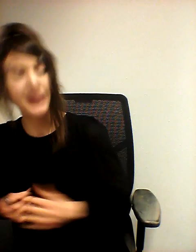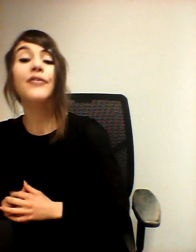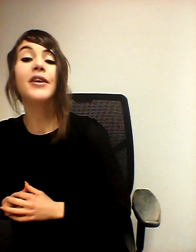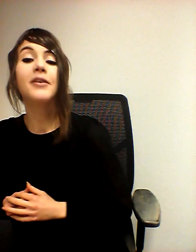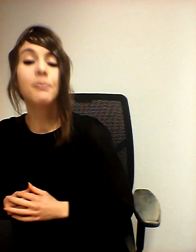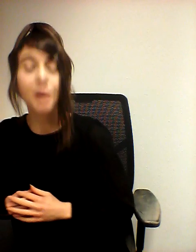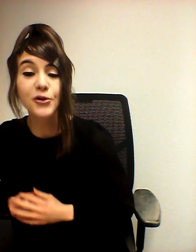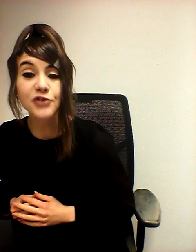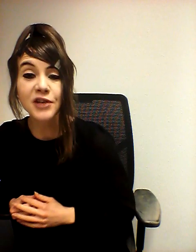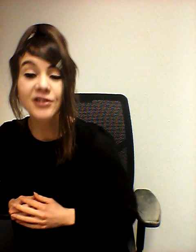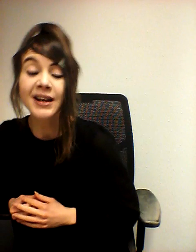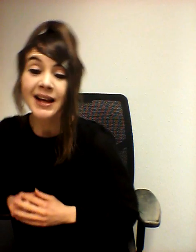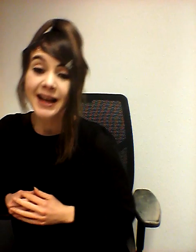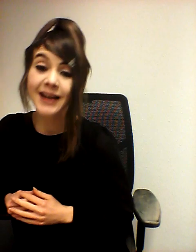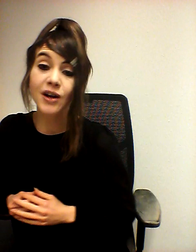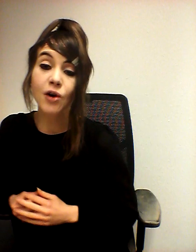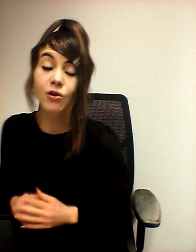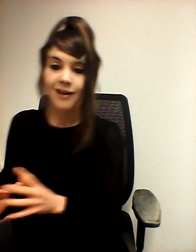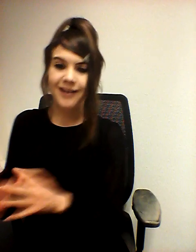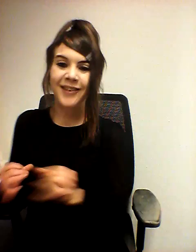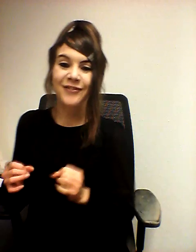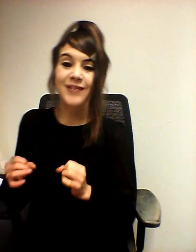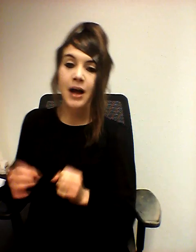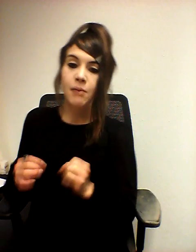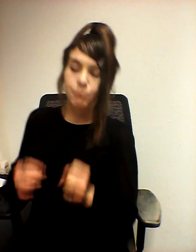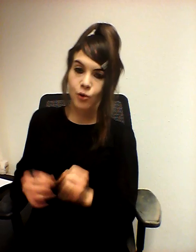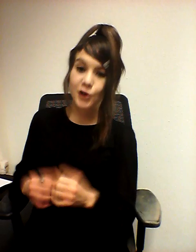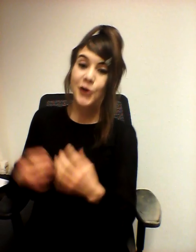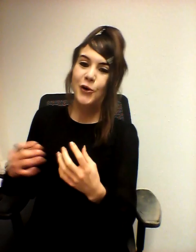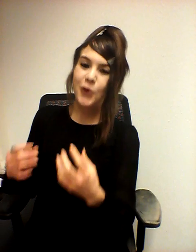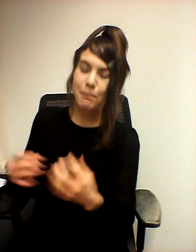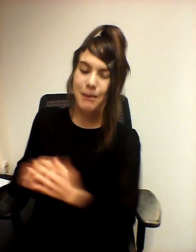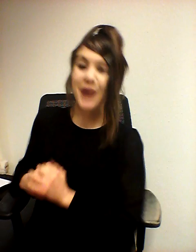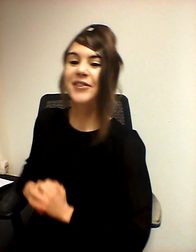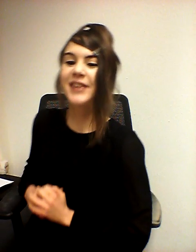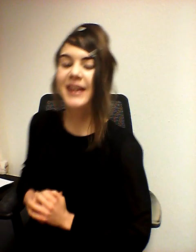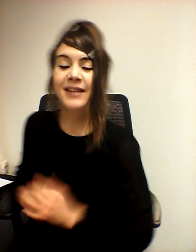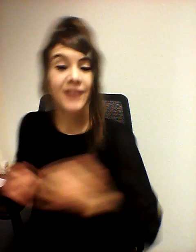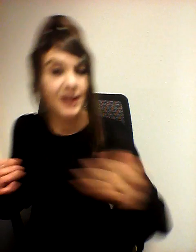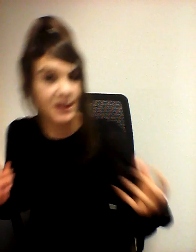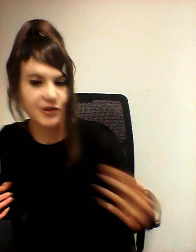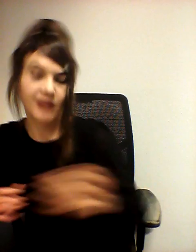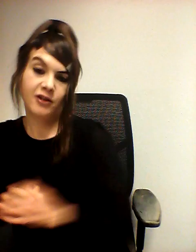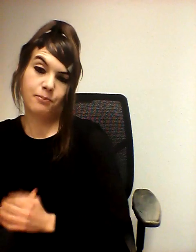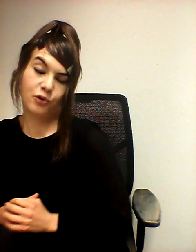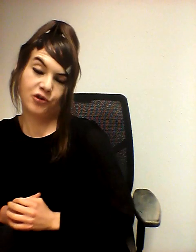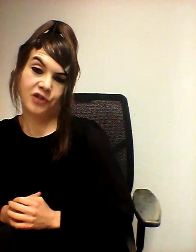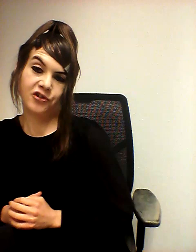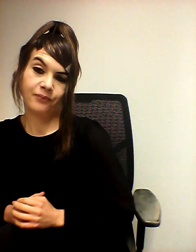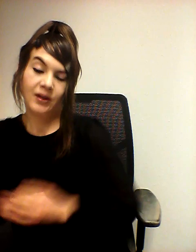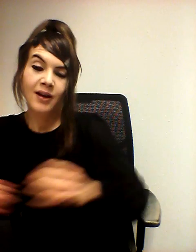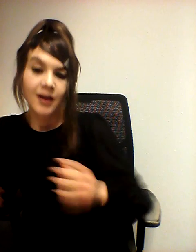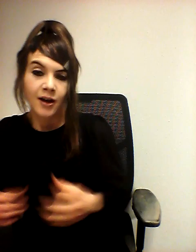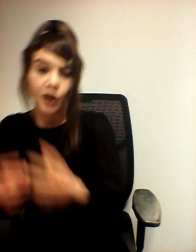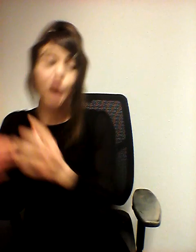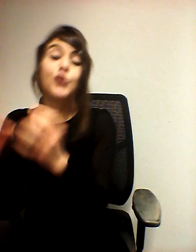afbrekende processen en ook anabole, opbouwende en herstellende processen. Gedurende